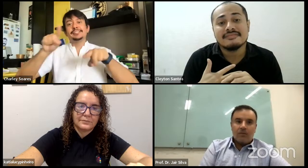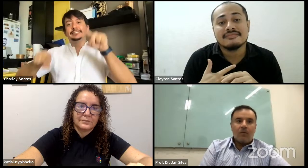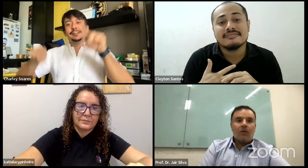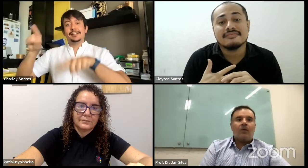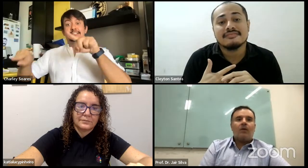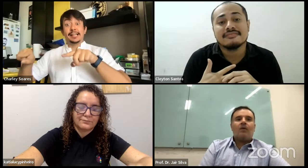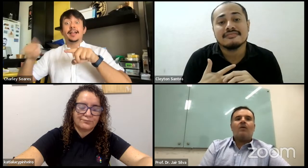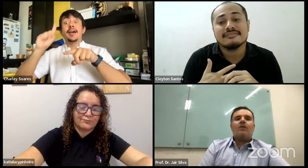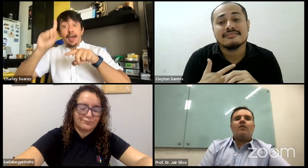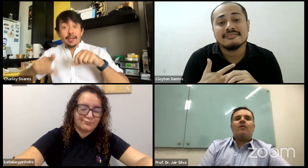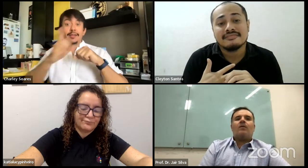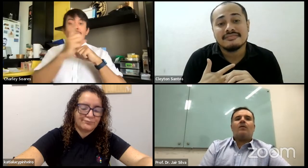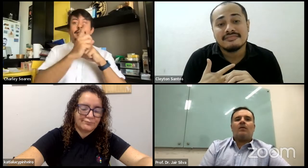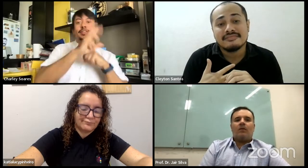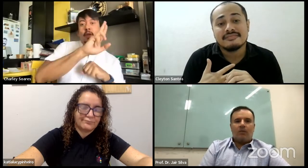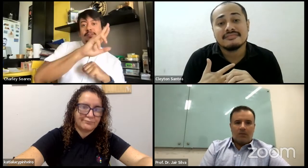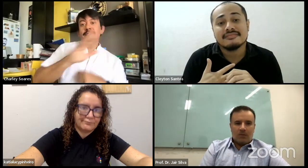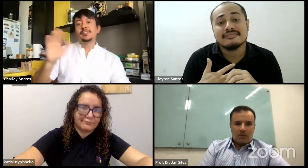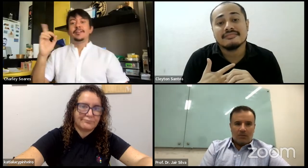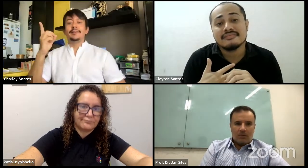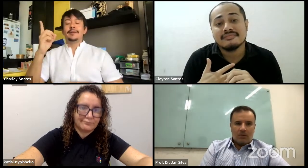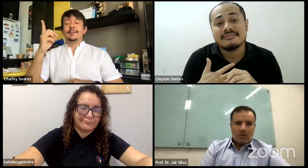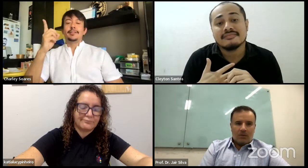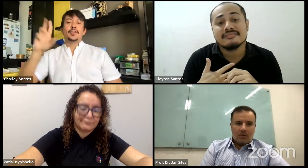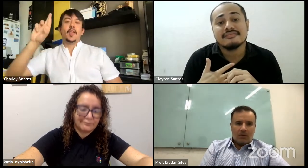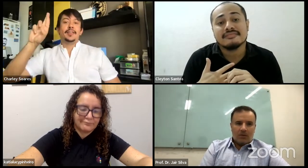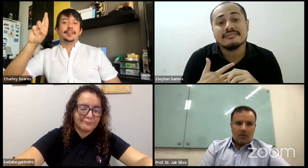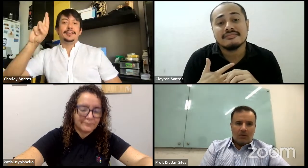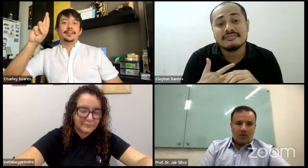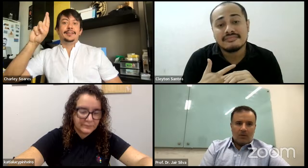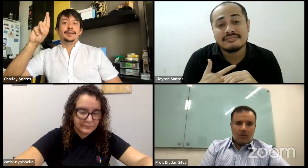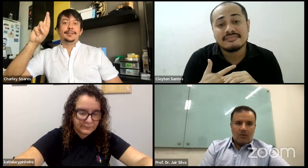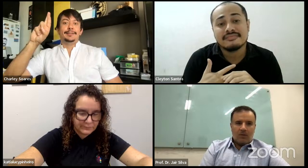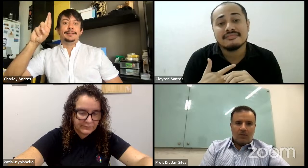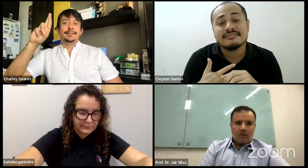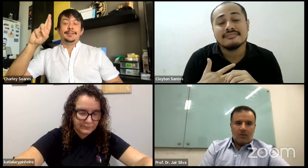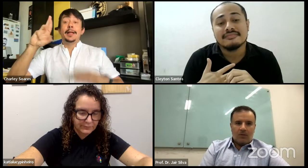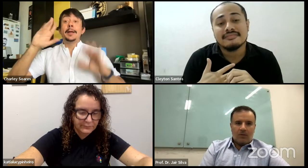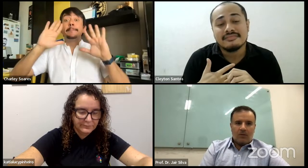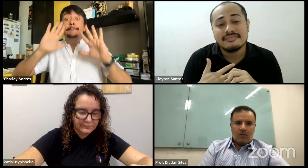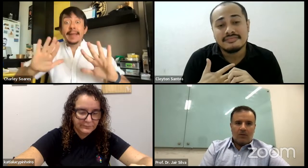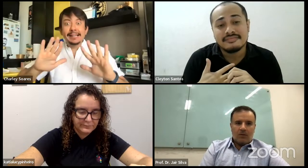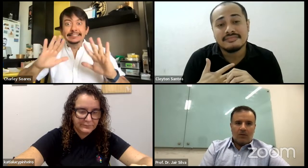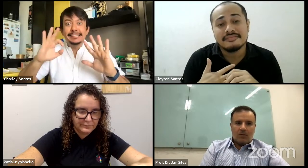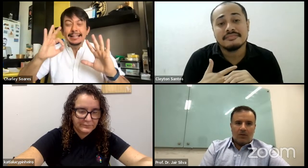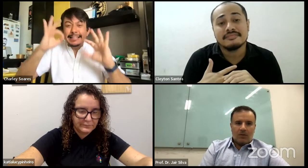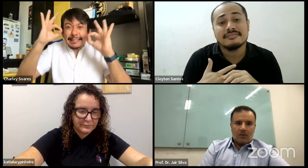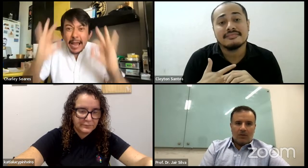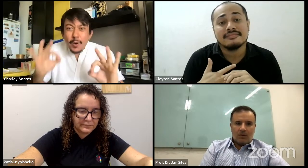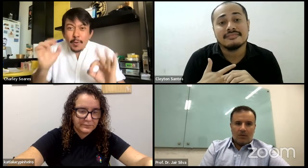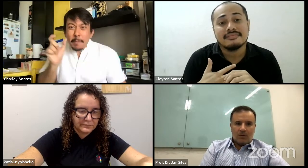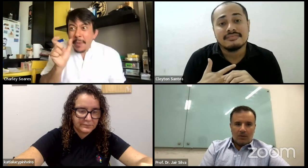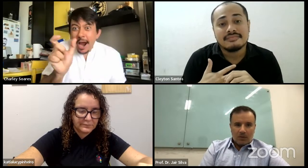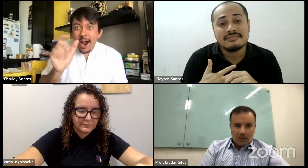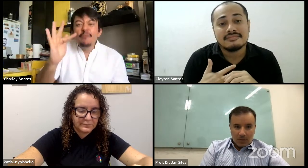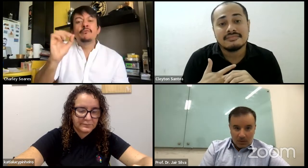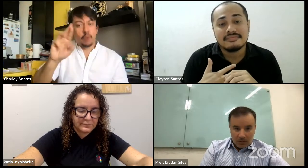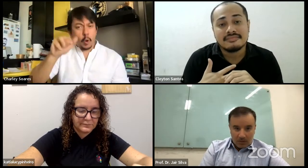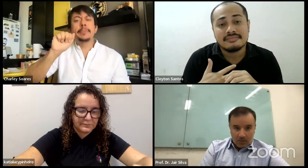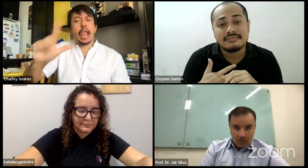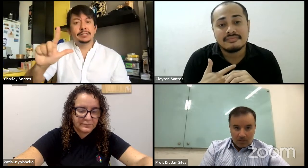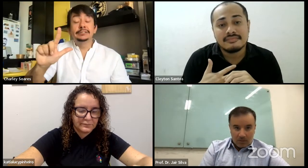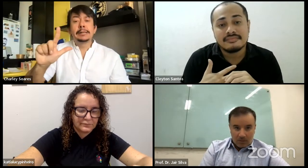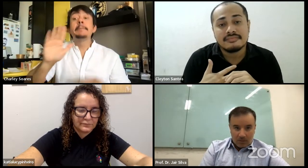eu também vi que existe variação nesse sinal de doutorado. existe uma variação linguística.